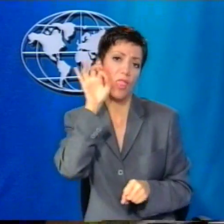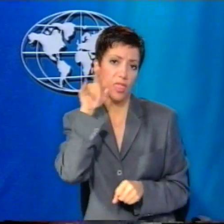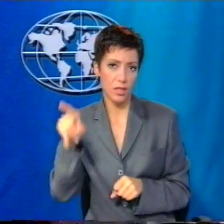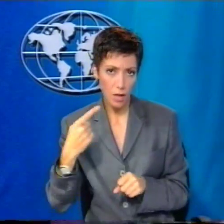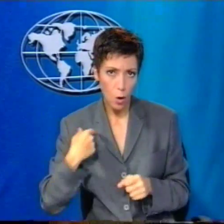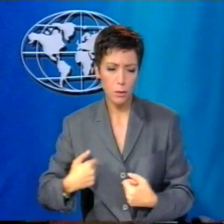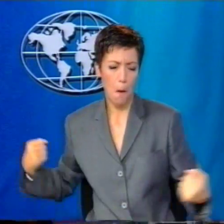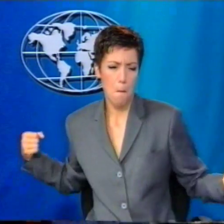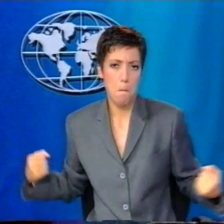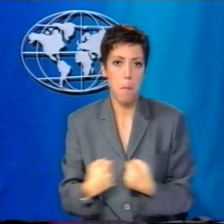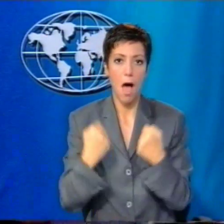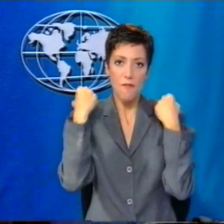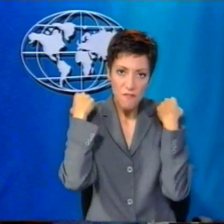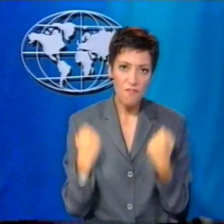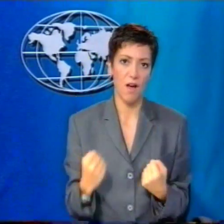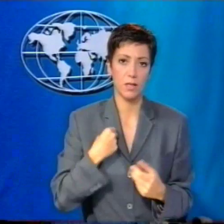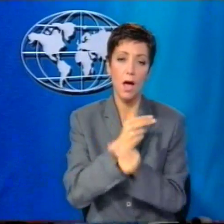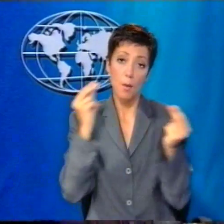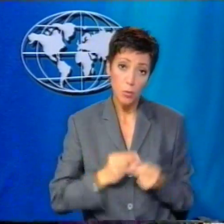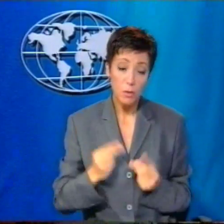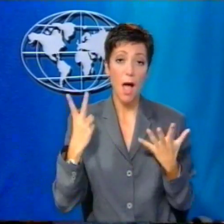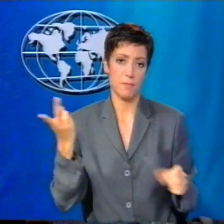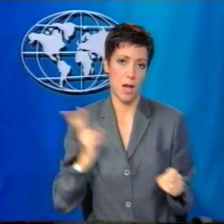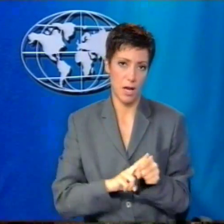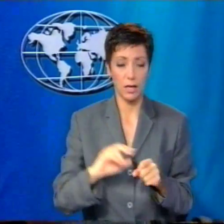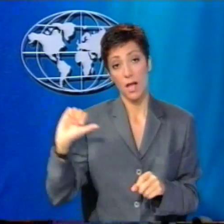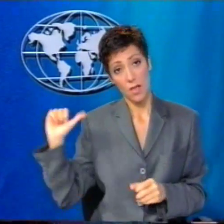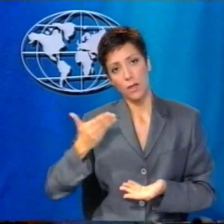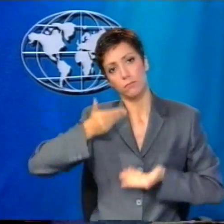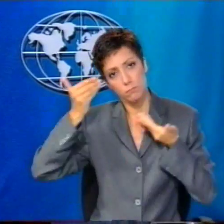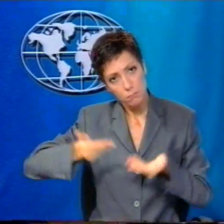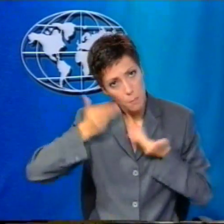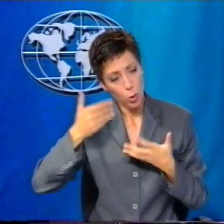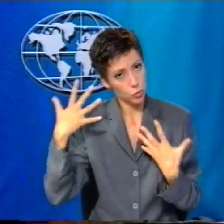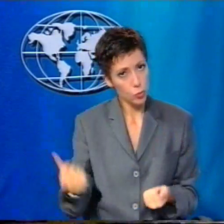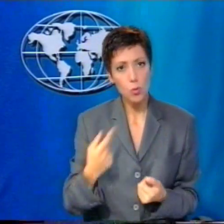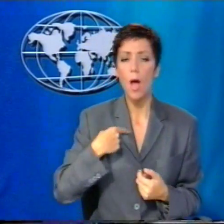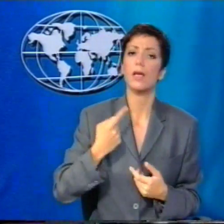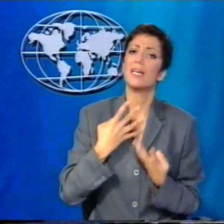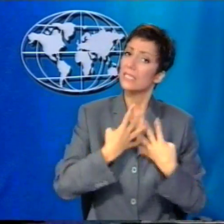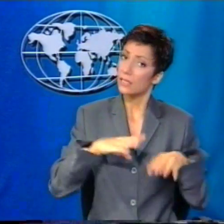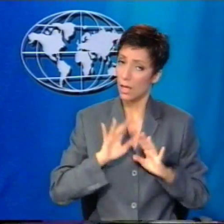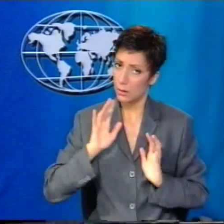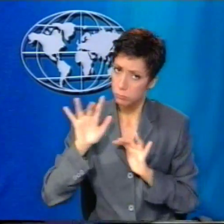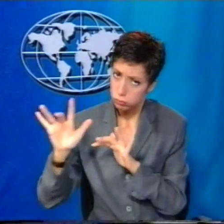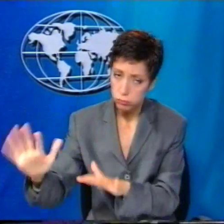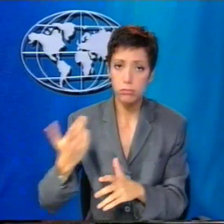Οδό Θεσσαλονίκης Καβάλας. Εκτός από τους συγγενείς των αδικοχαμένων καταδρομέων, στην τελετή παραβρέθηκαν συνάδελφοί